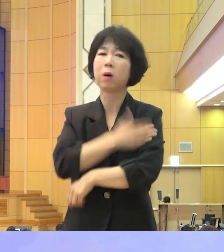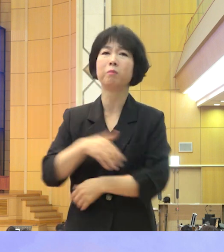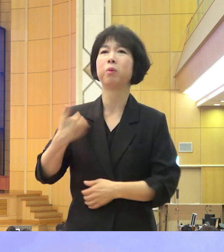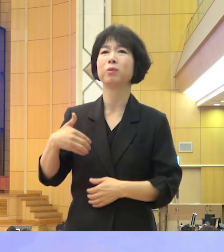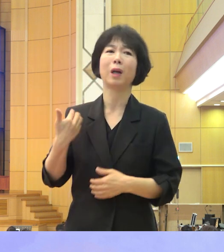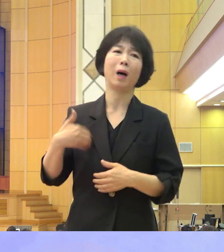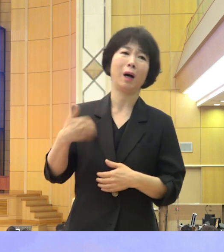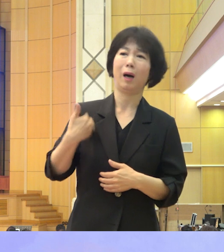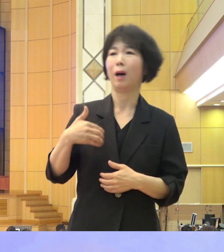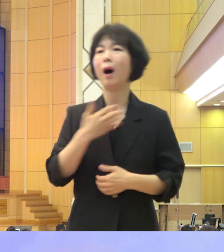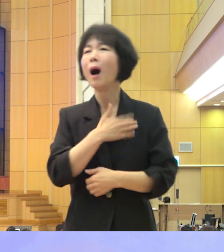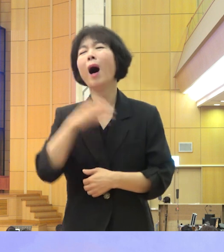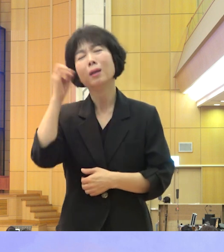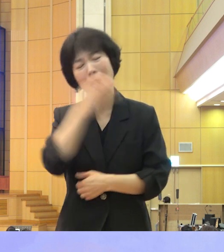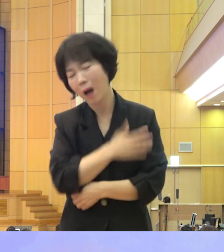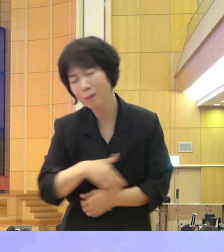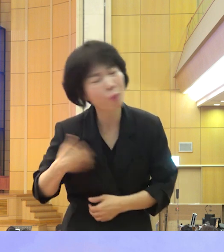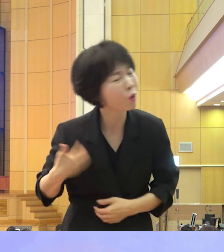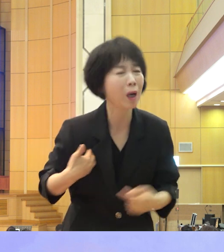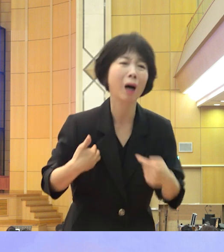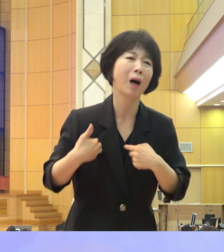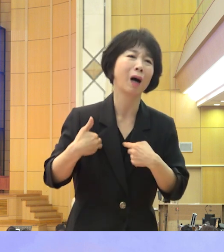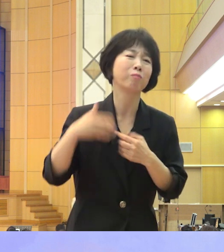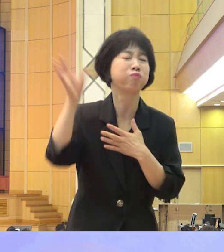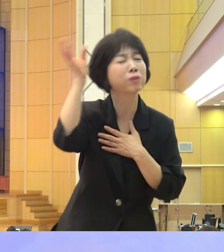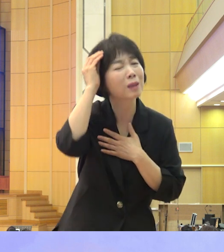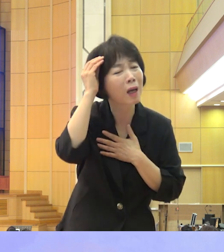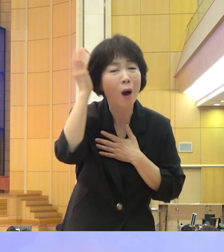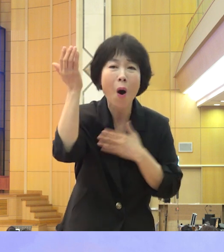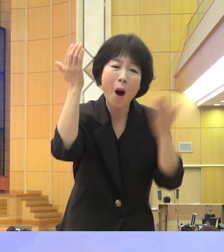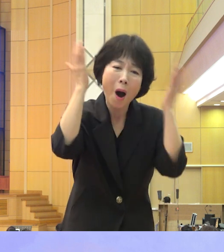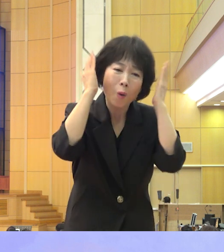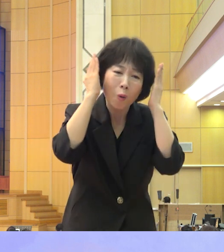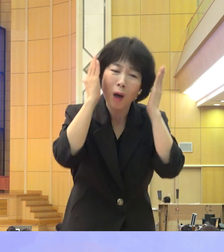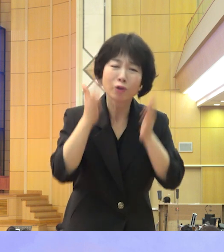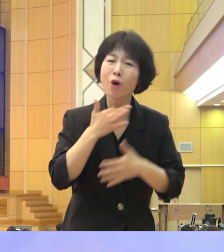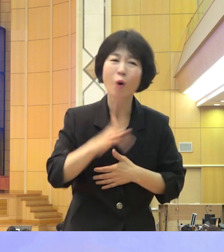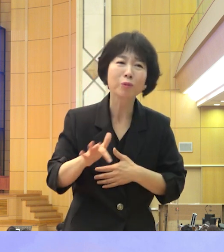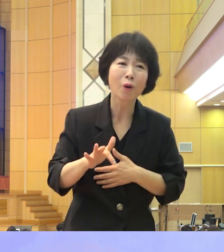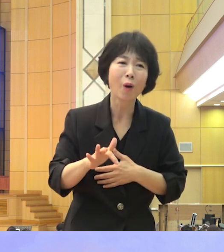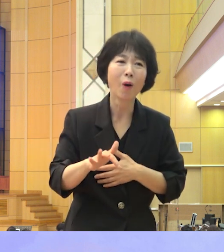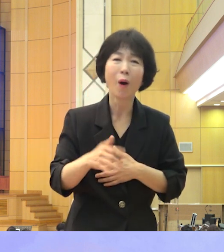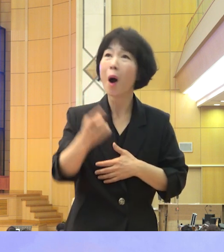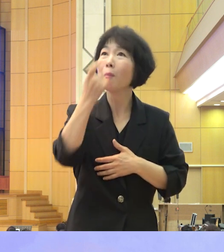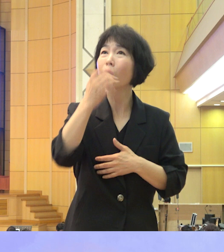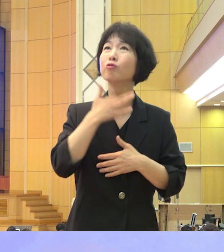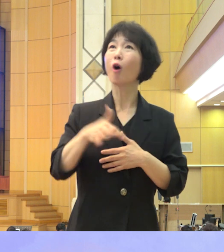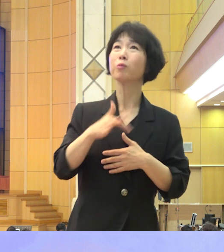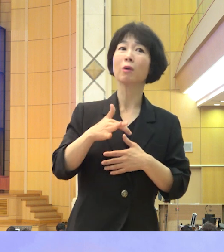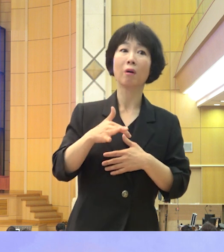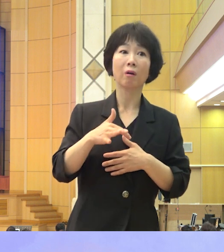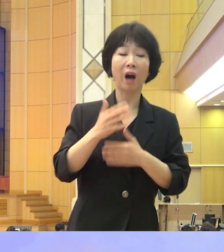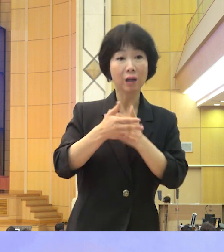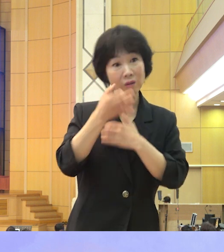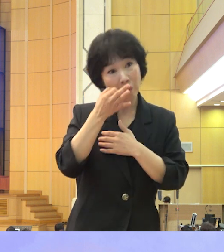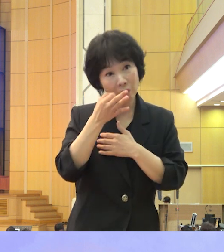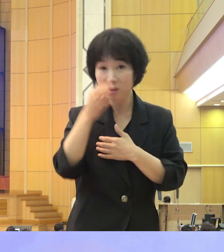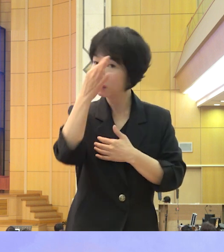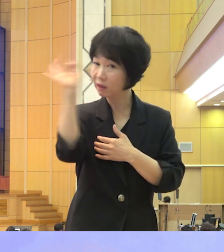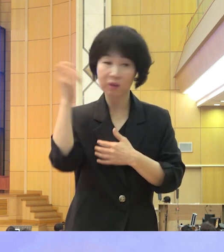게 아니에요. 자신은 믿는다고 할지 모르지만 주님이 볼 때는 그걸 믿는다라고 주님은 인정하지